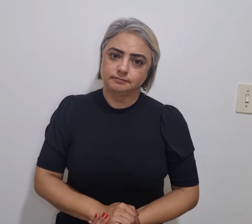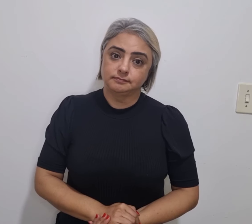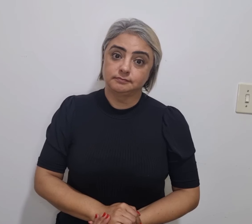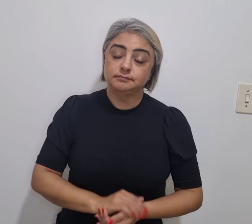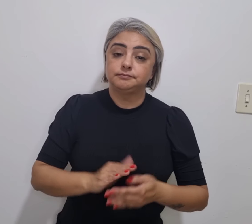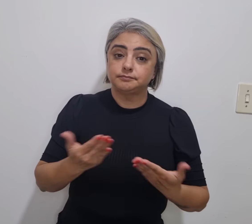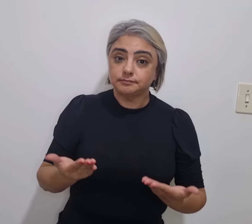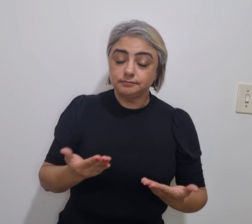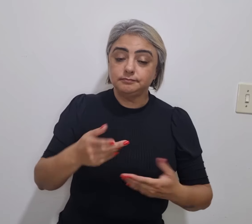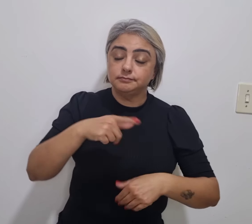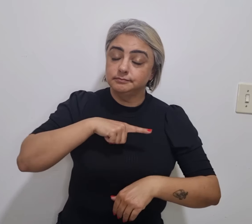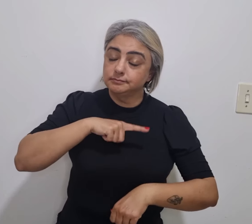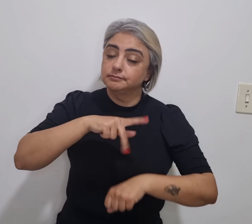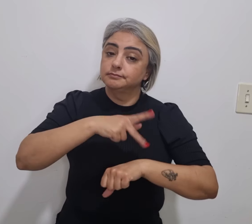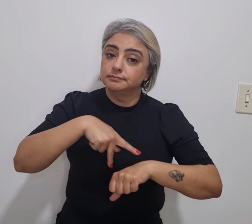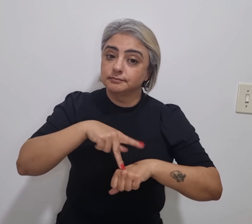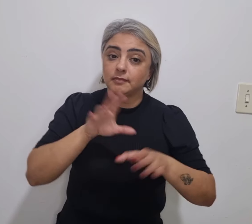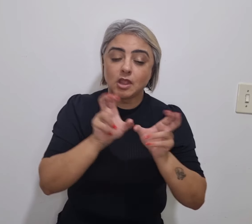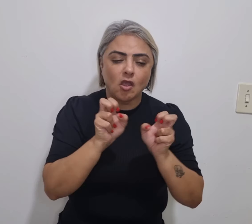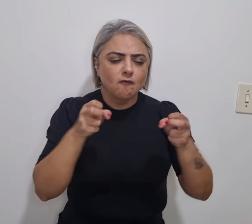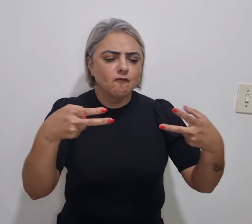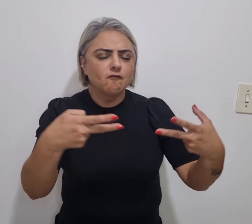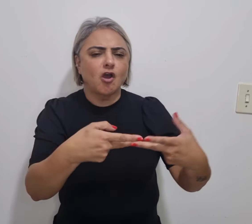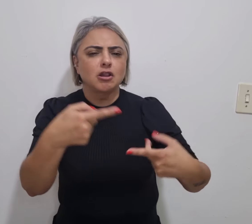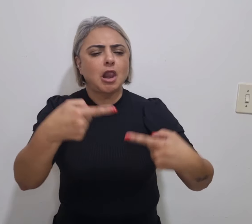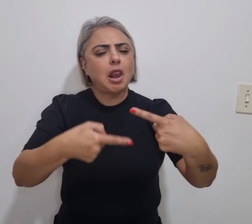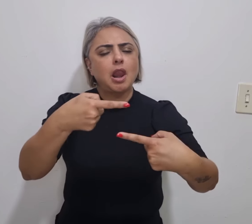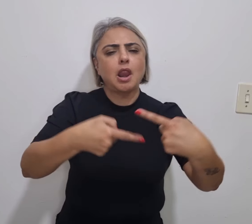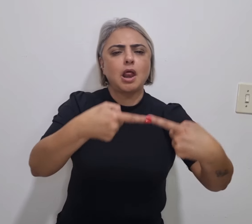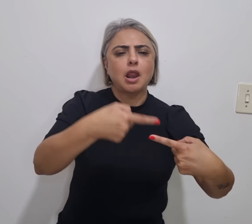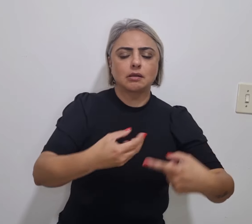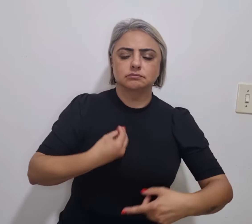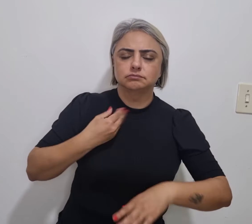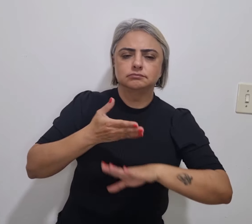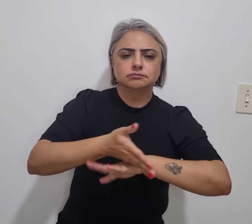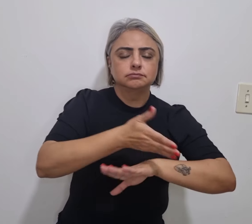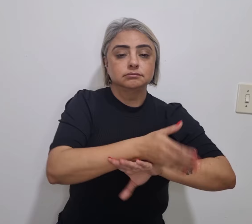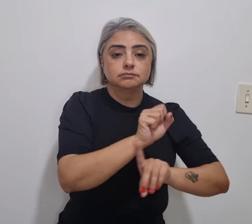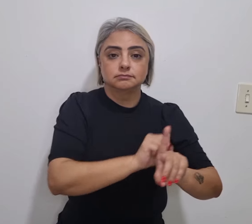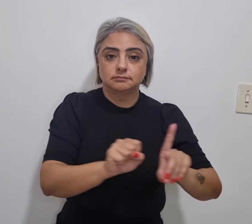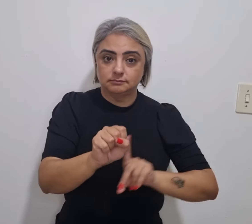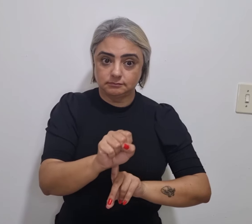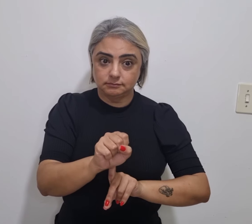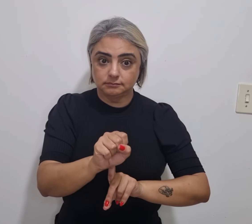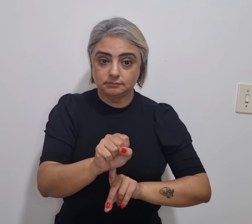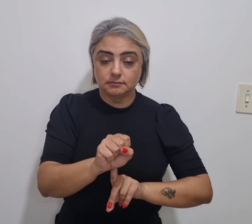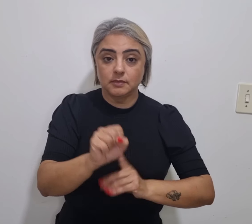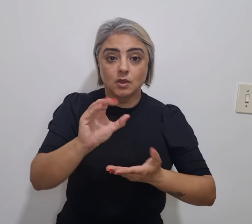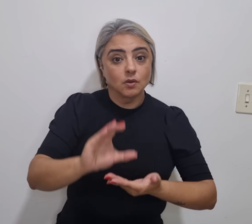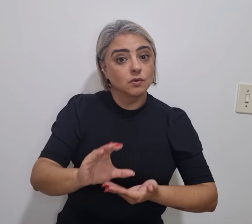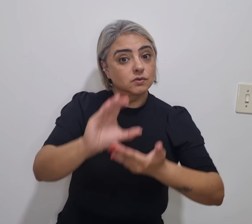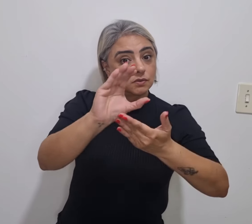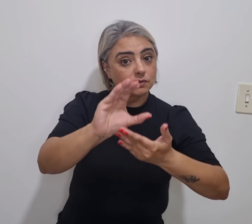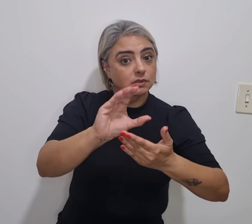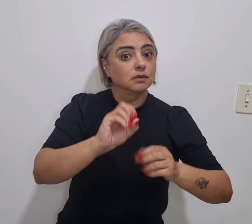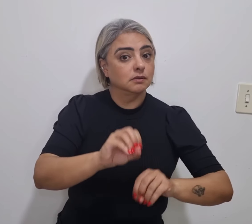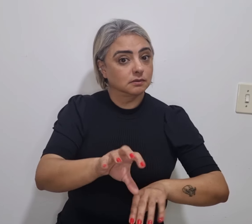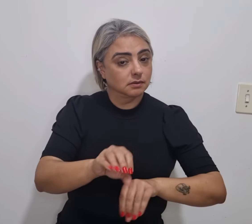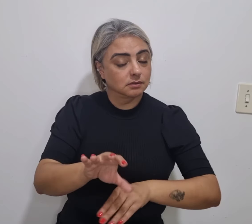no país fóruns de discussão e participação social, os conselhos de educação. Como